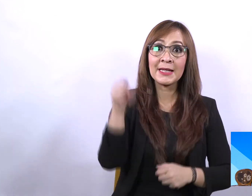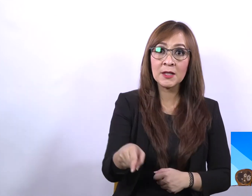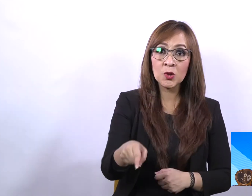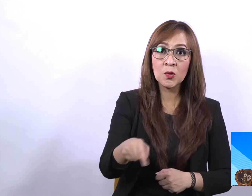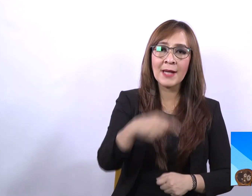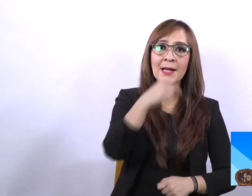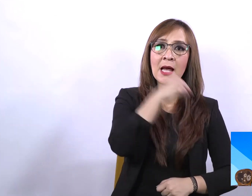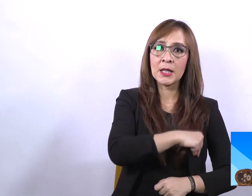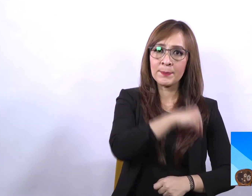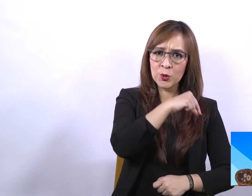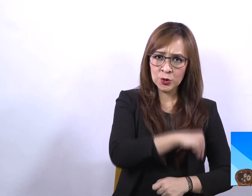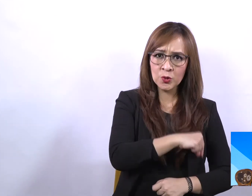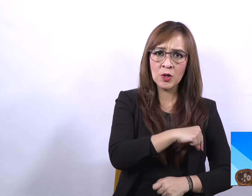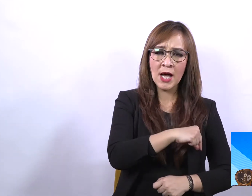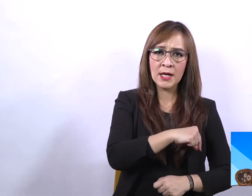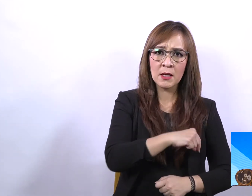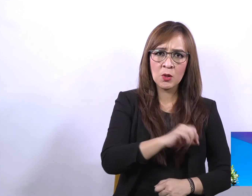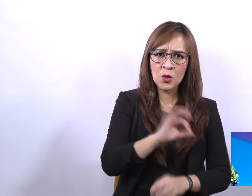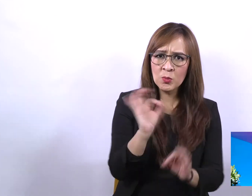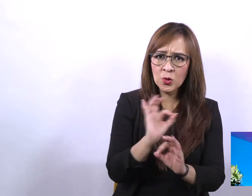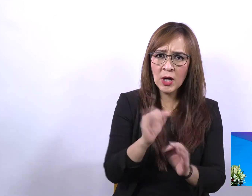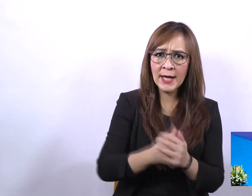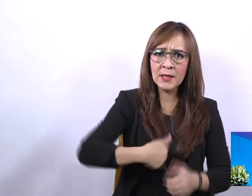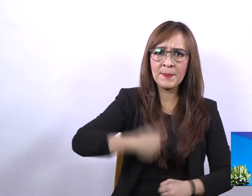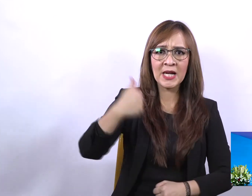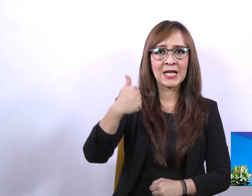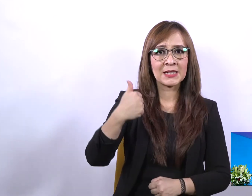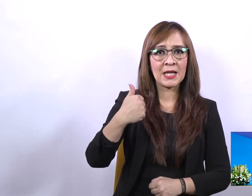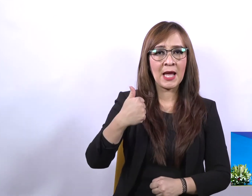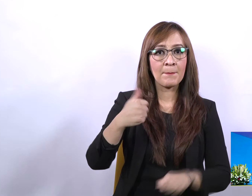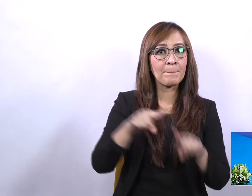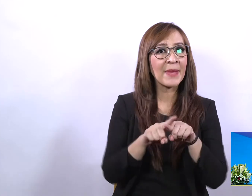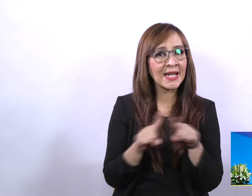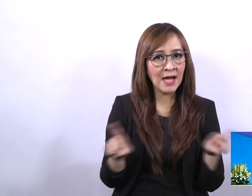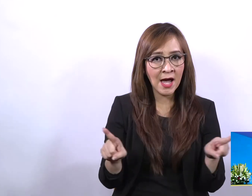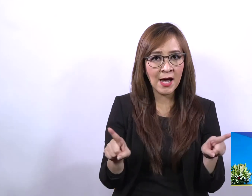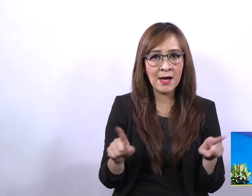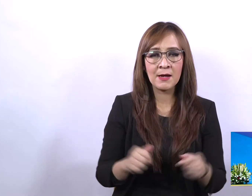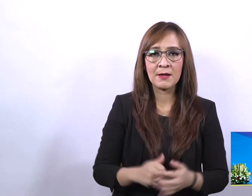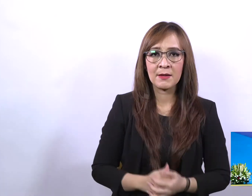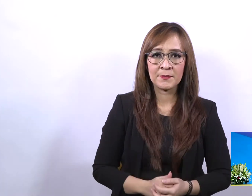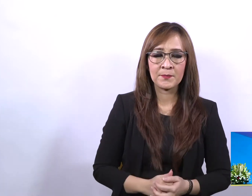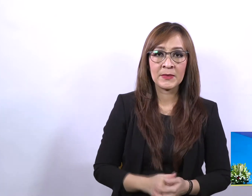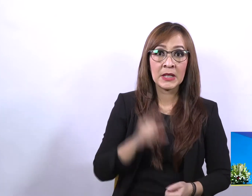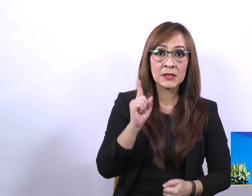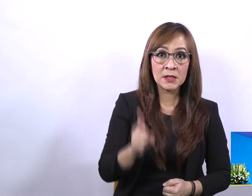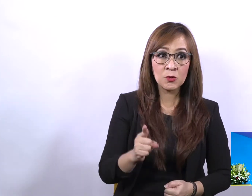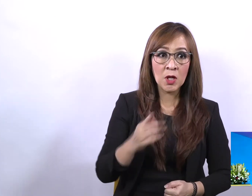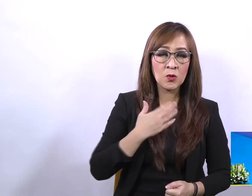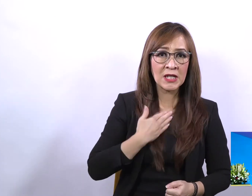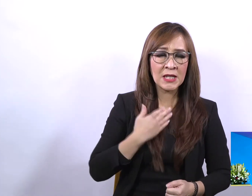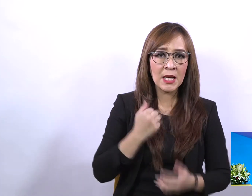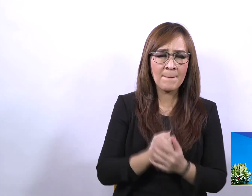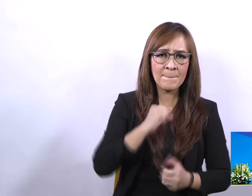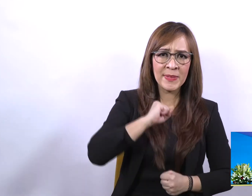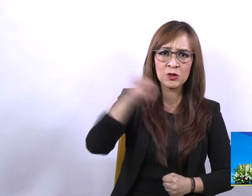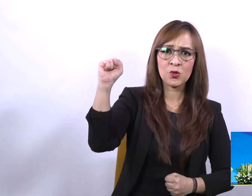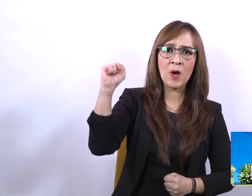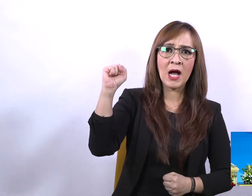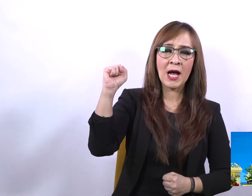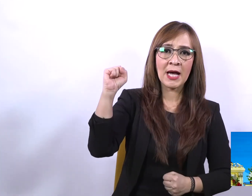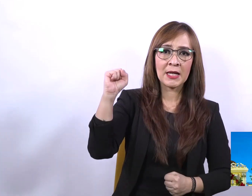I am at Hai jadi keberhasilan sesuatu yang saya persiapkan sesuatu yang saya